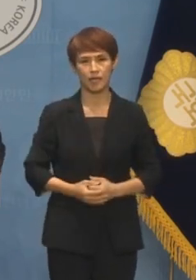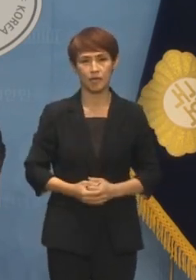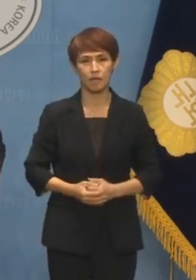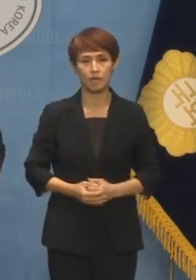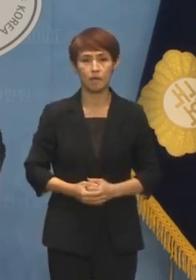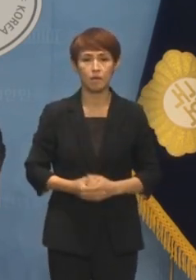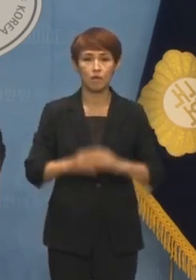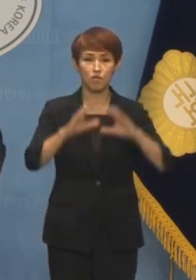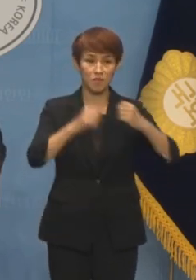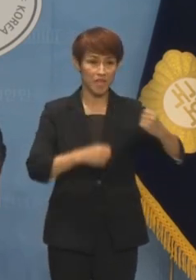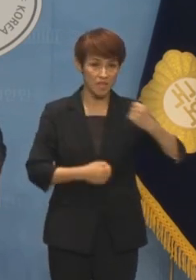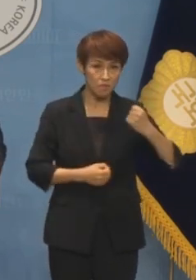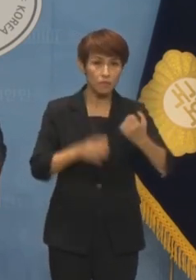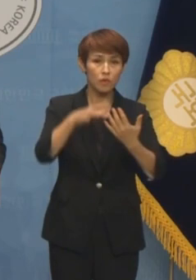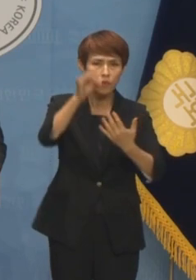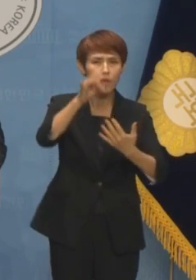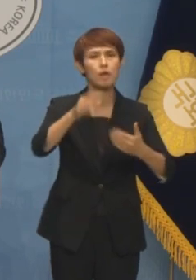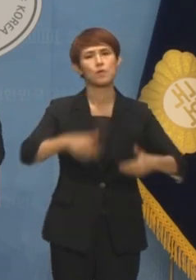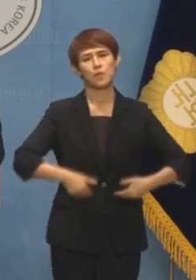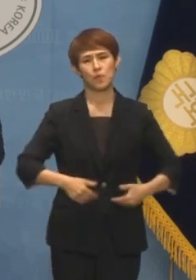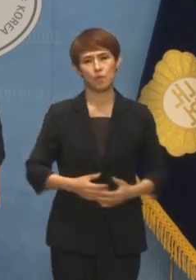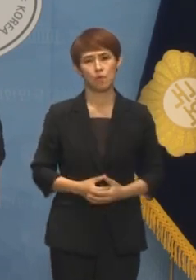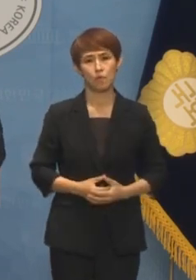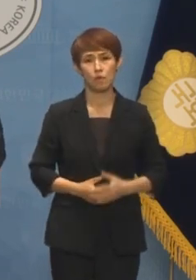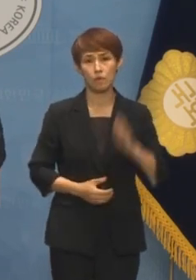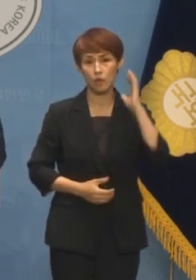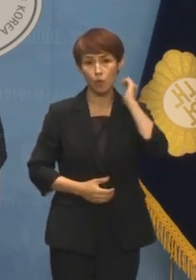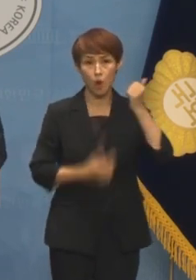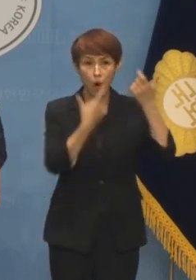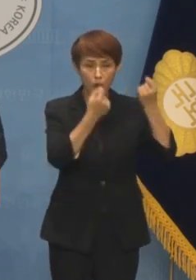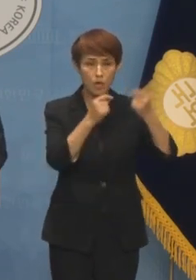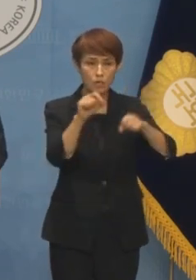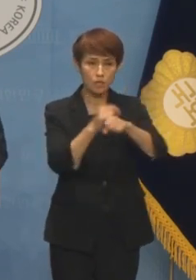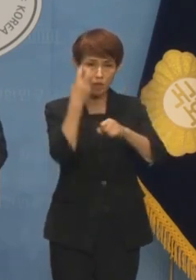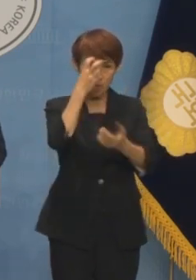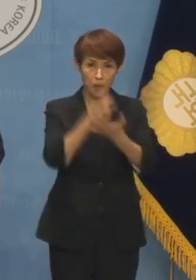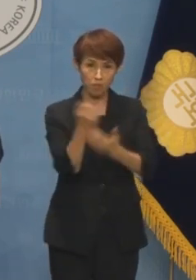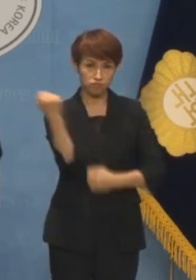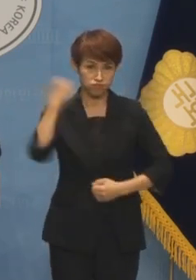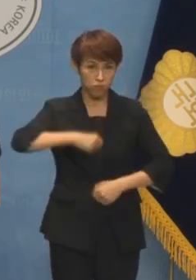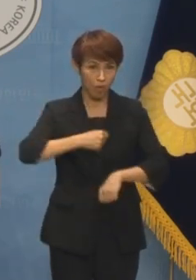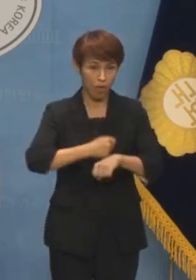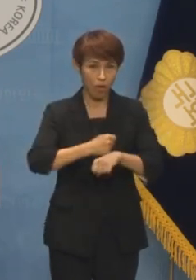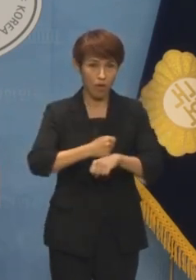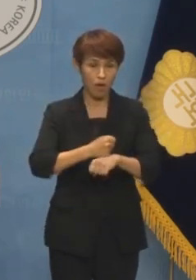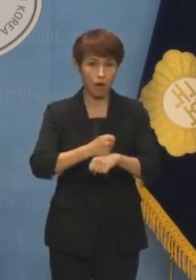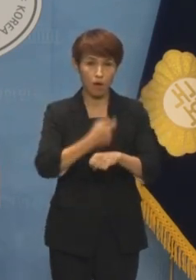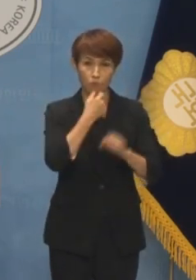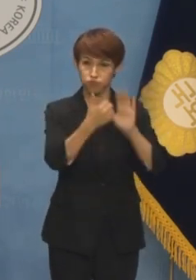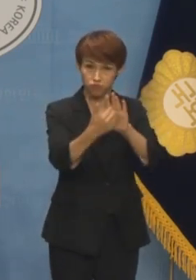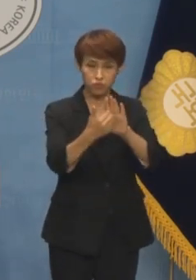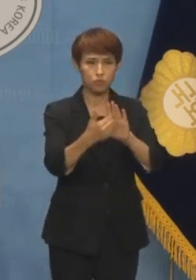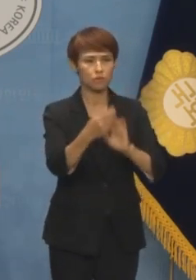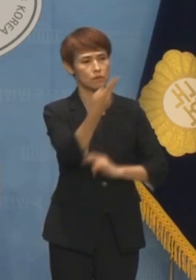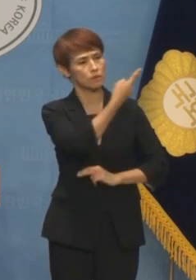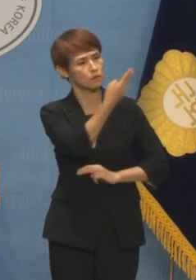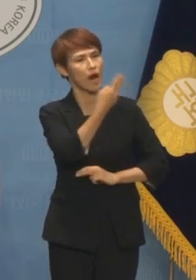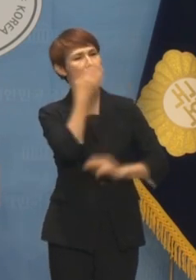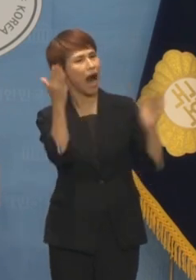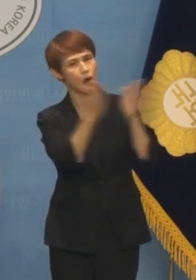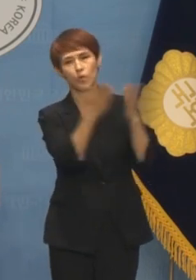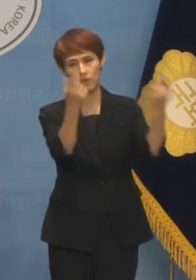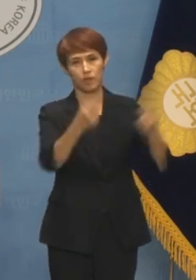이제 국민의힘이 선택할 순간입니다. 대통령처럼 특검법을 거부한다면 공범으로 규정될 수밖에 없습니다. 그럴